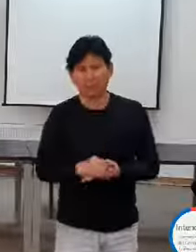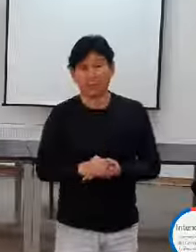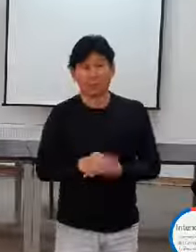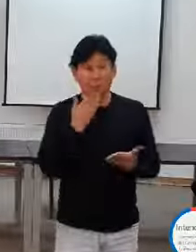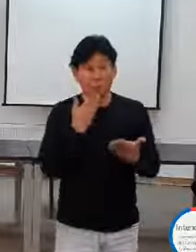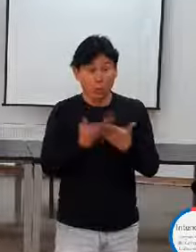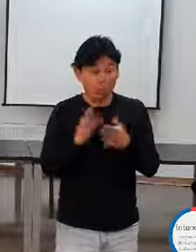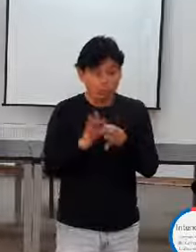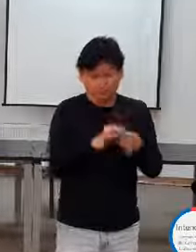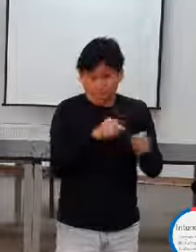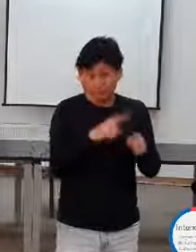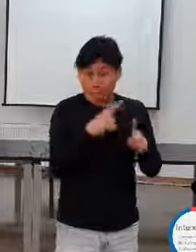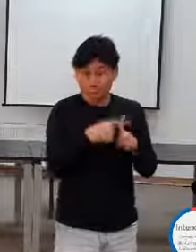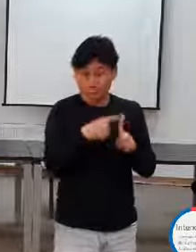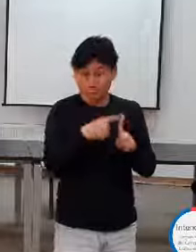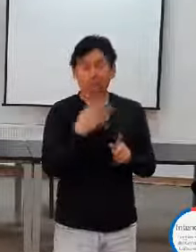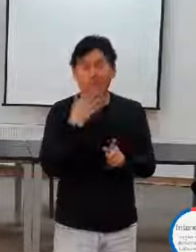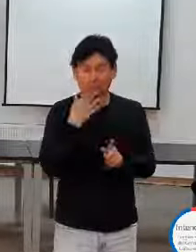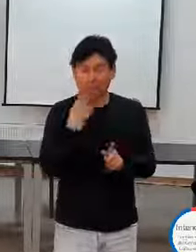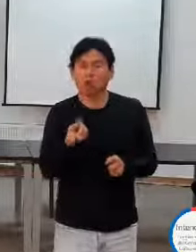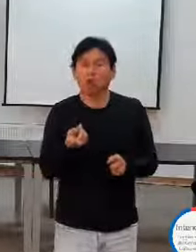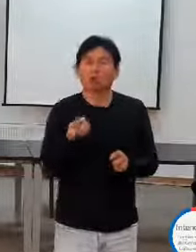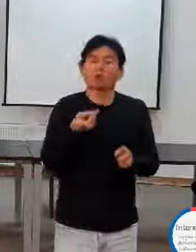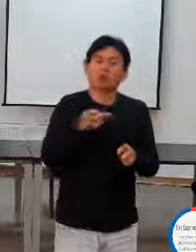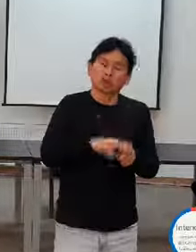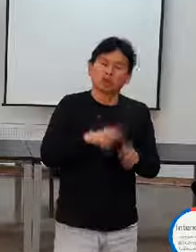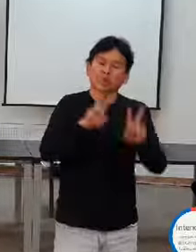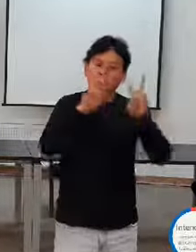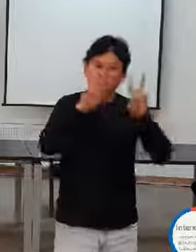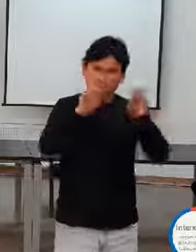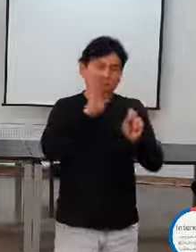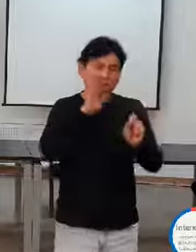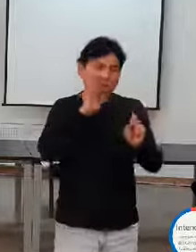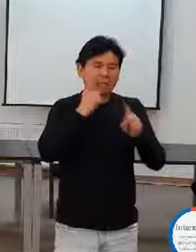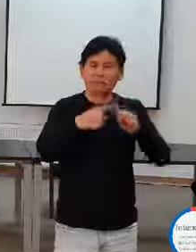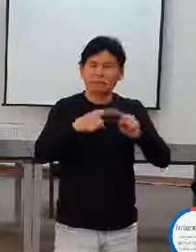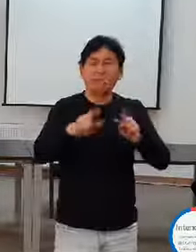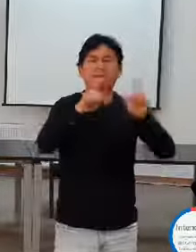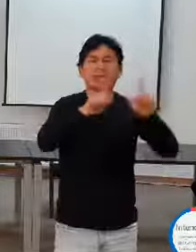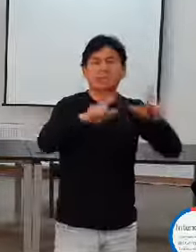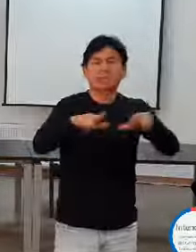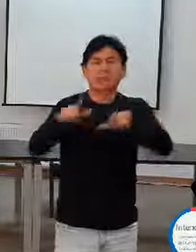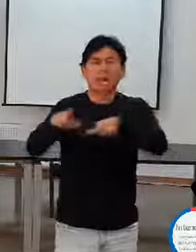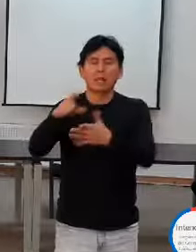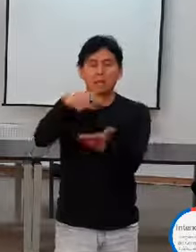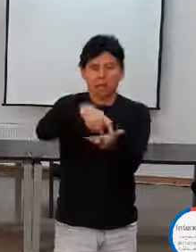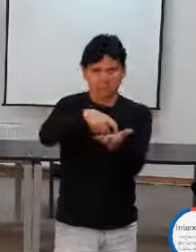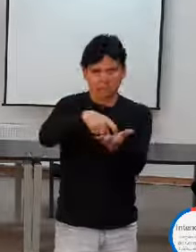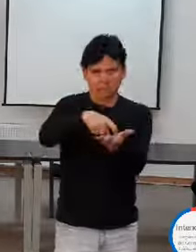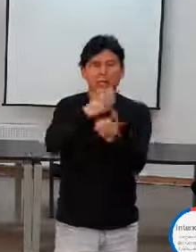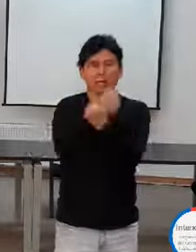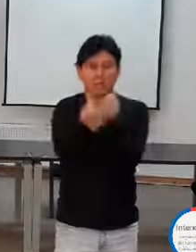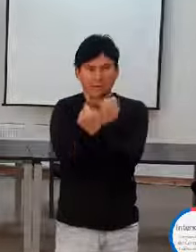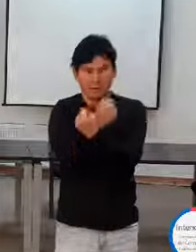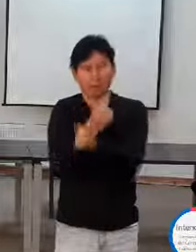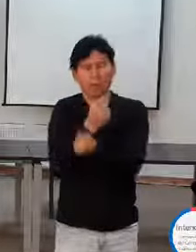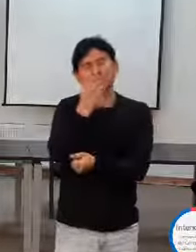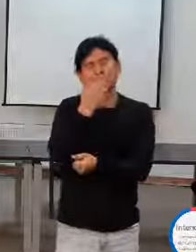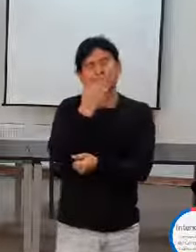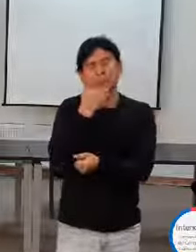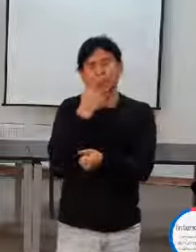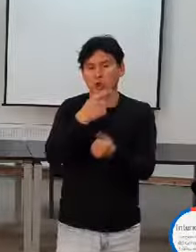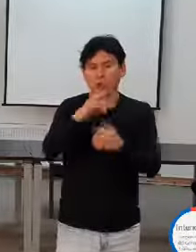ocurre este caso positivo también se dispusieron las labores de higiene en las diferentes dependencias de los cuarteles de Aysén y